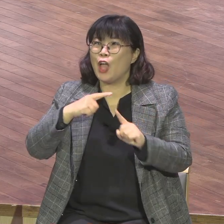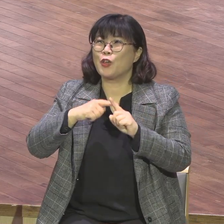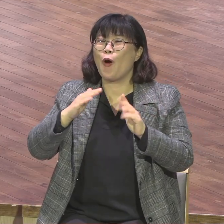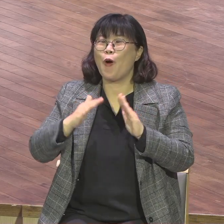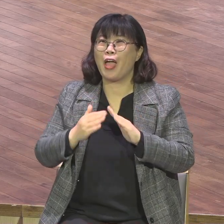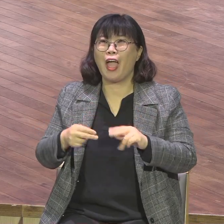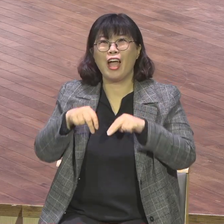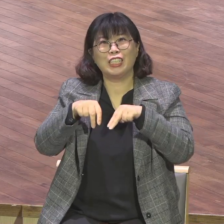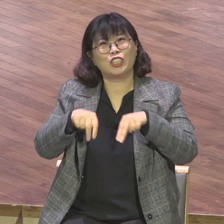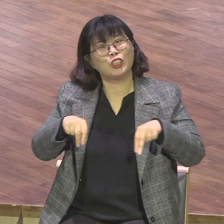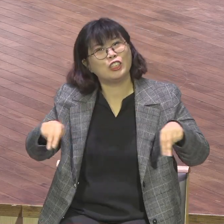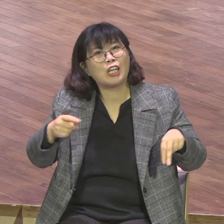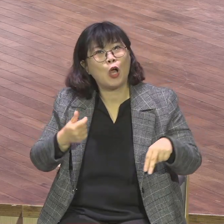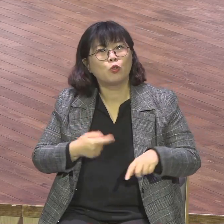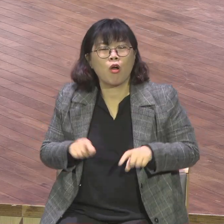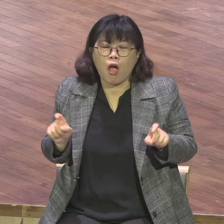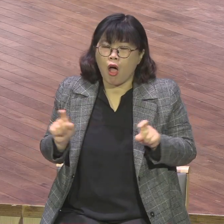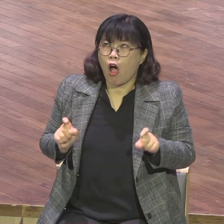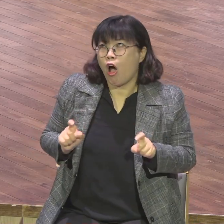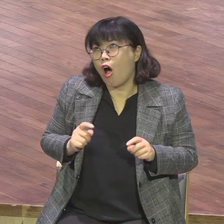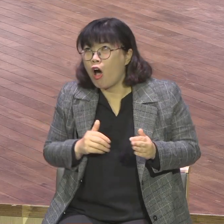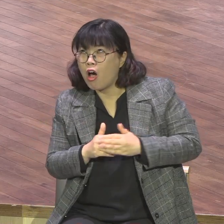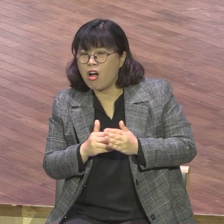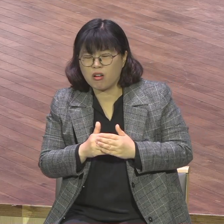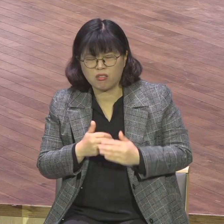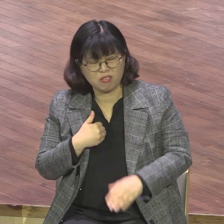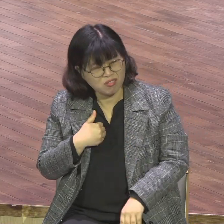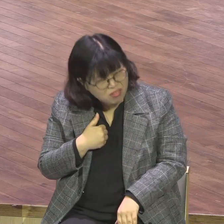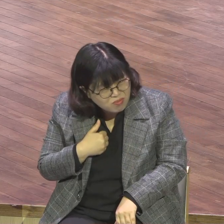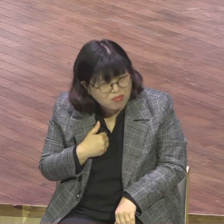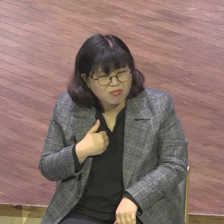있는지. 그 교회 다녀도 아무 소용이 없어요.